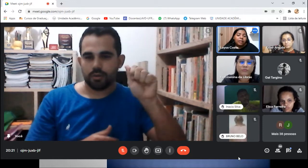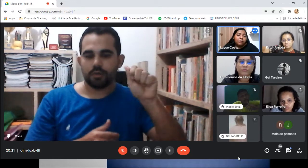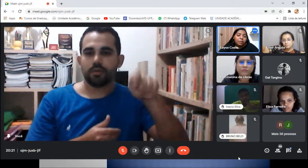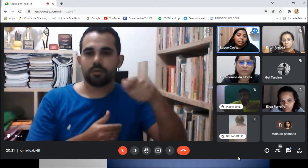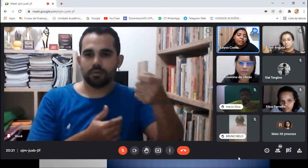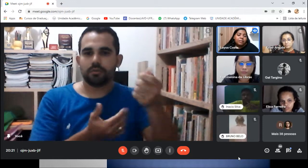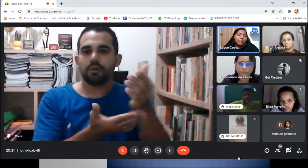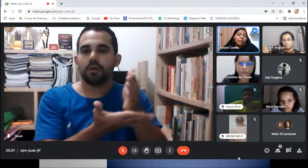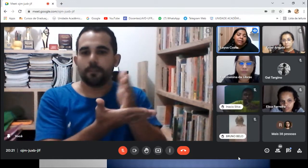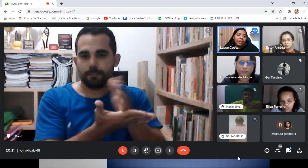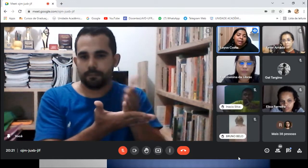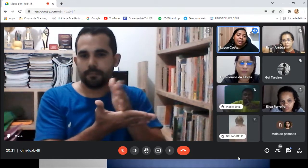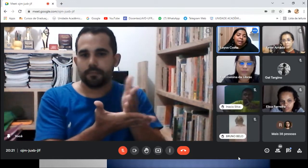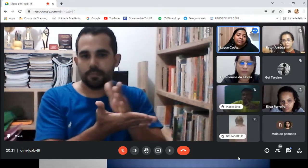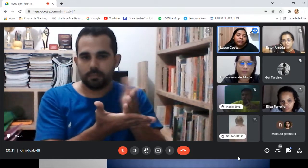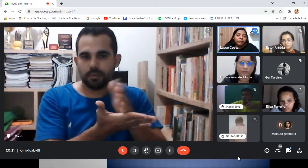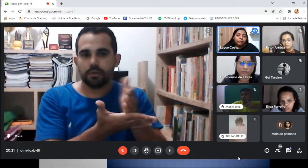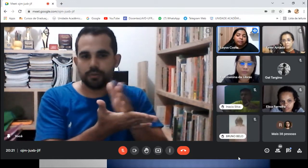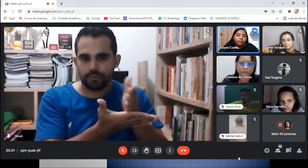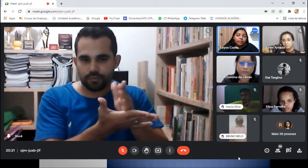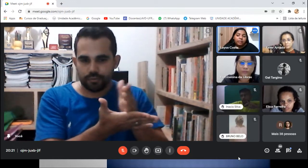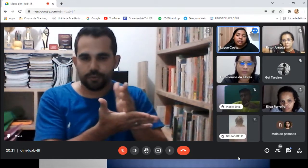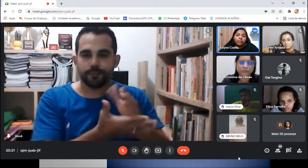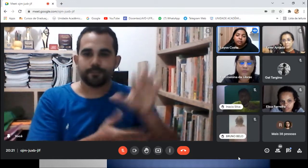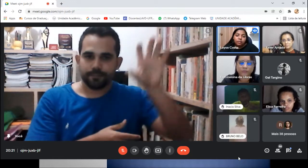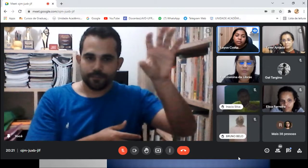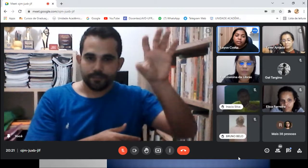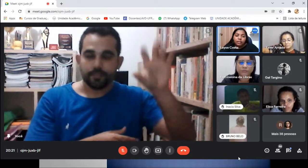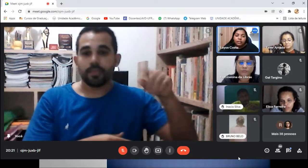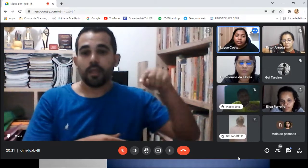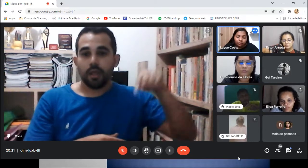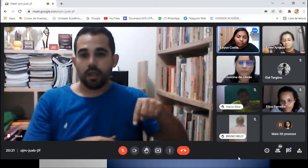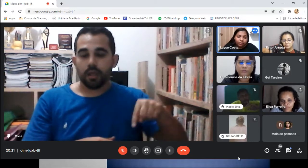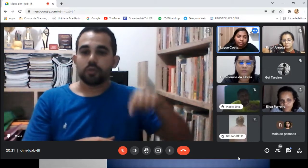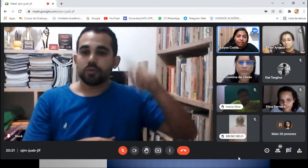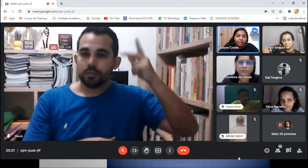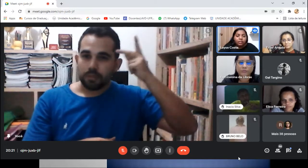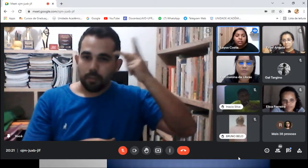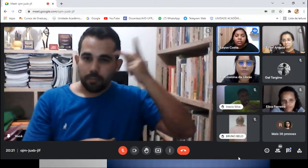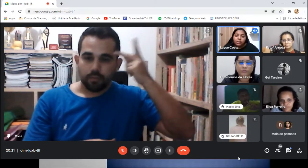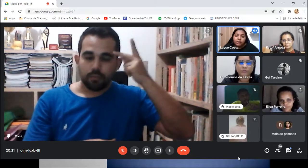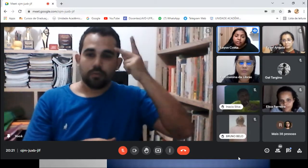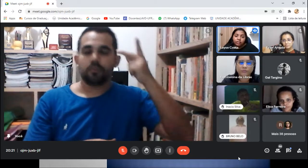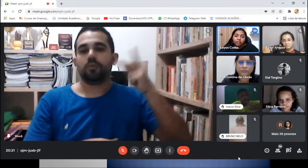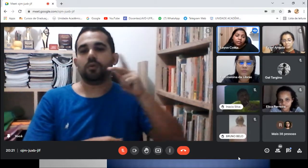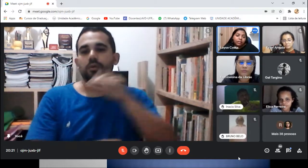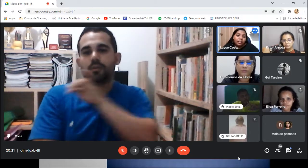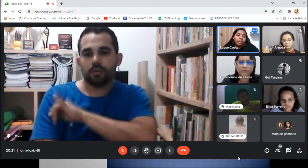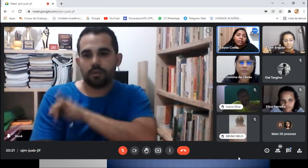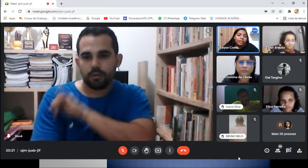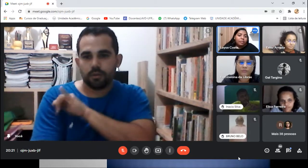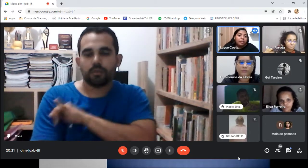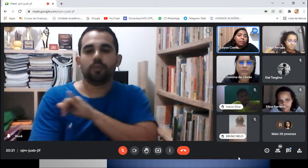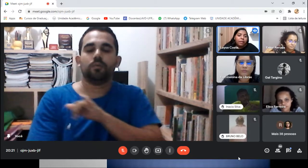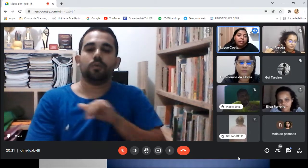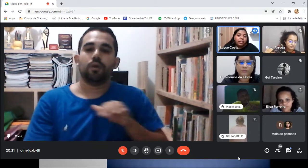Por exemplo, a palavra macaxeira, certo? Estamos aqui no Nordeste. E temos São Paulo, a